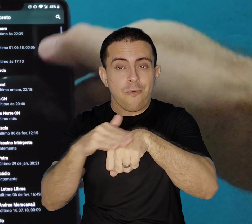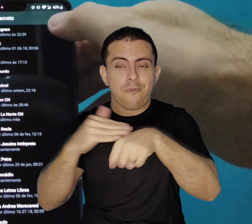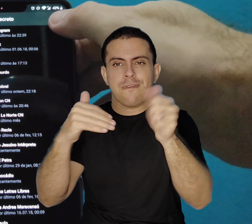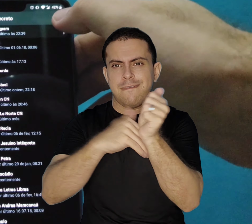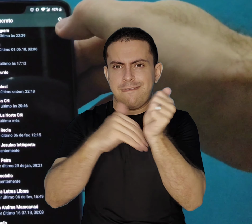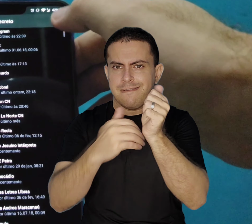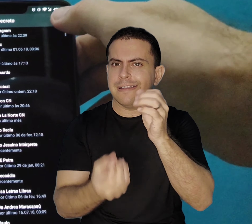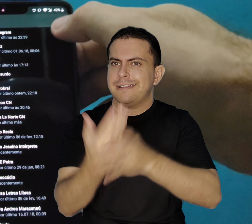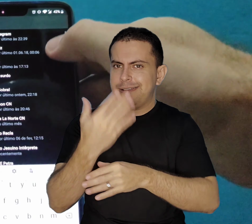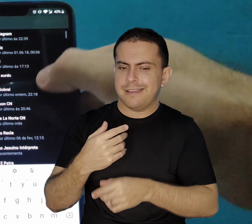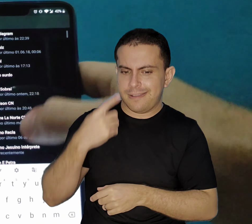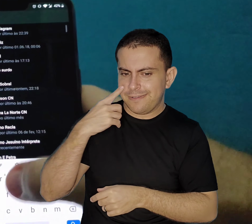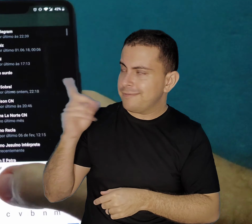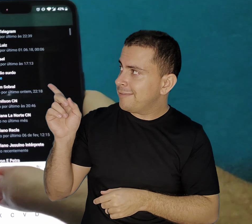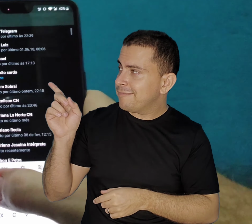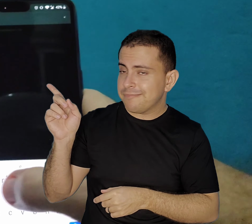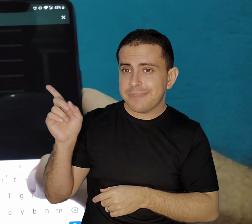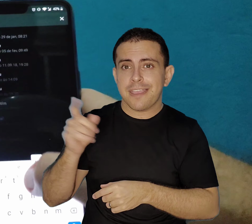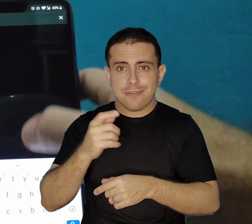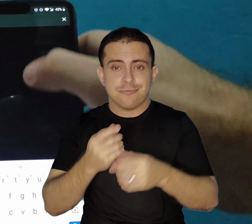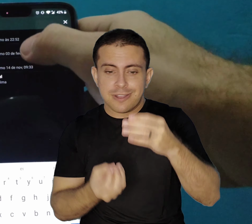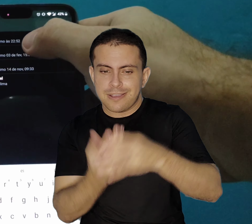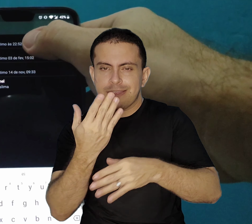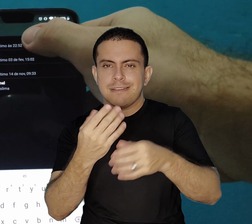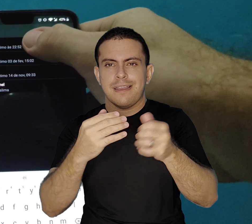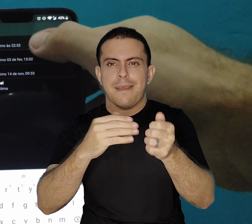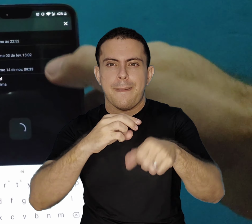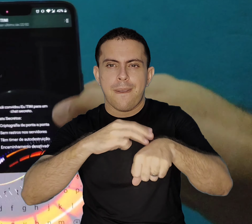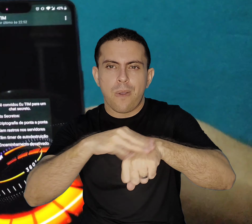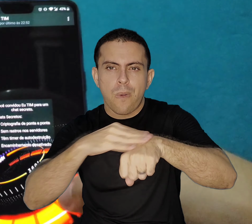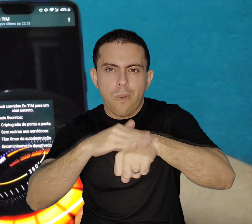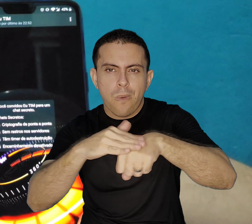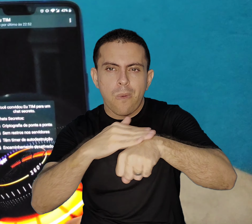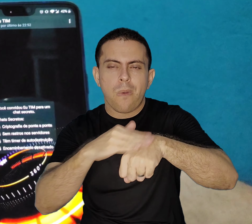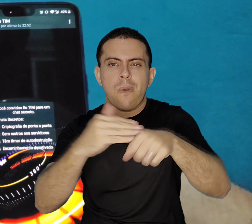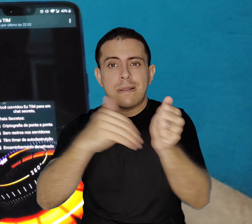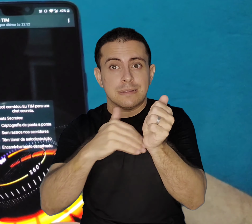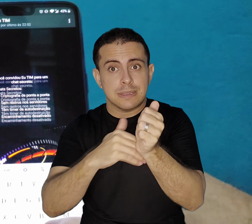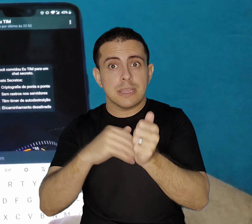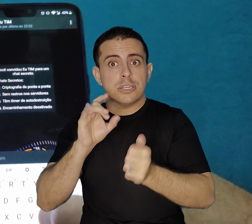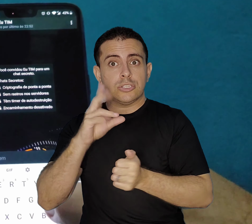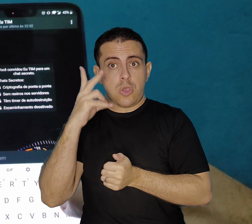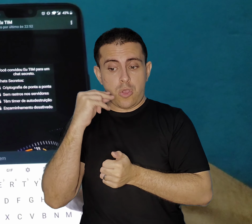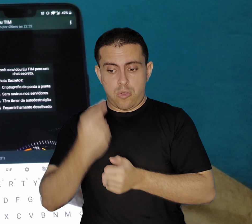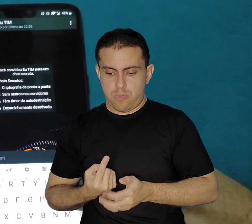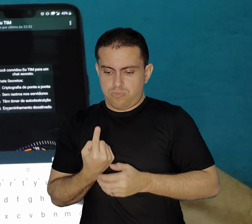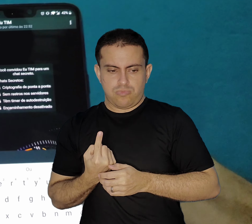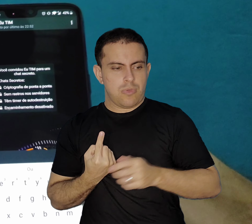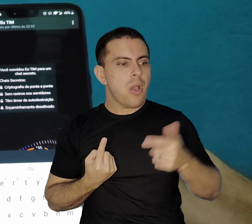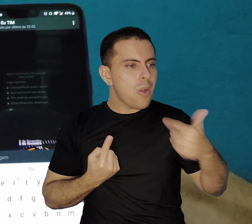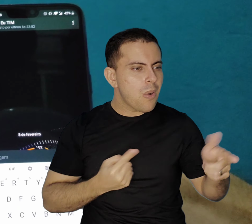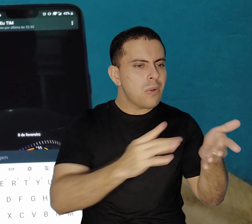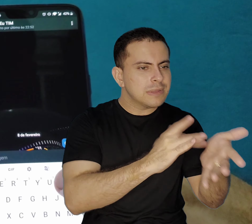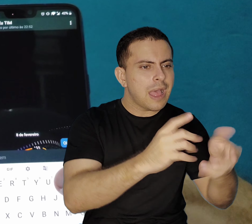com alguém Um número, alguma pessoa E só vai ter naquele dispositivo que você criou Os outros dispositivos esse